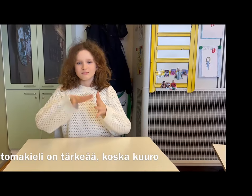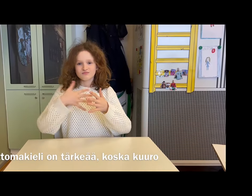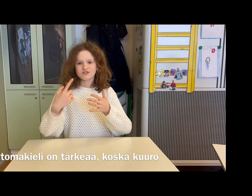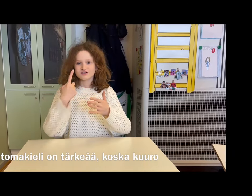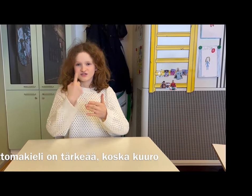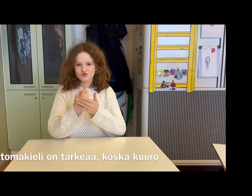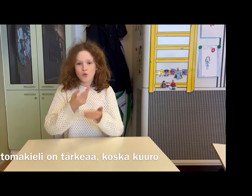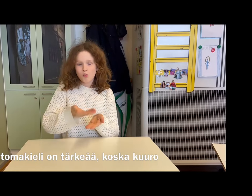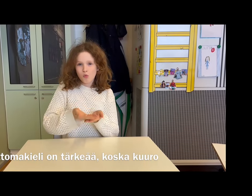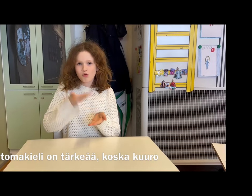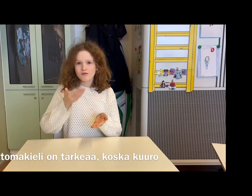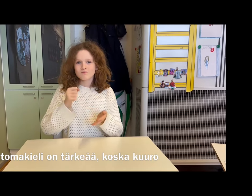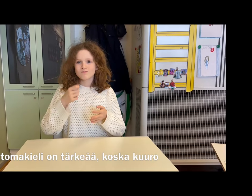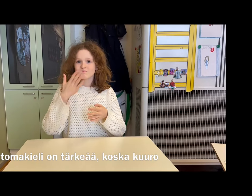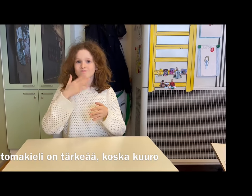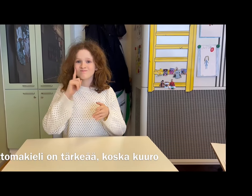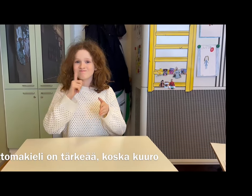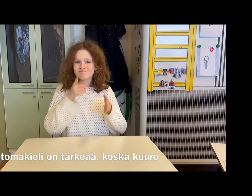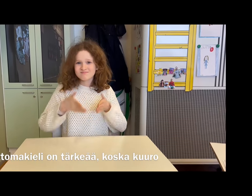Miksi viittomakieli on tärkeä?